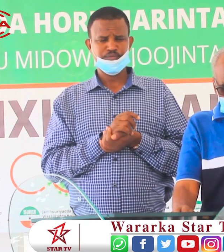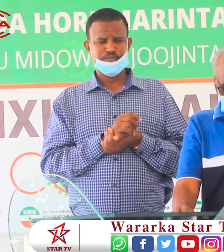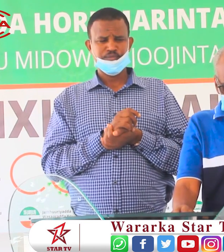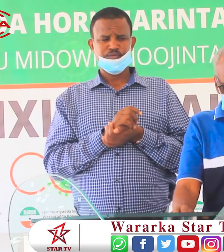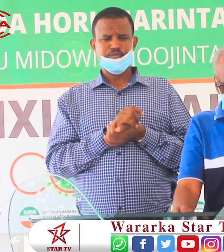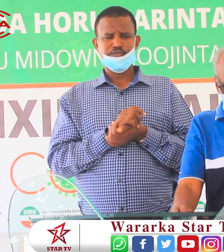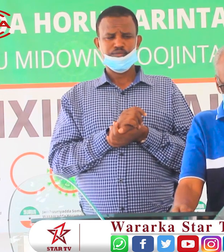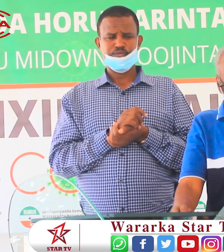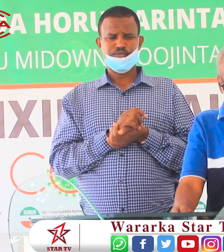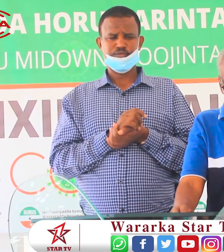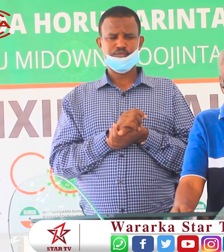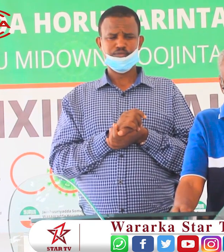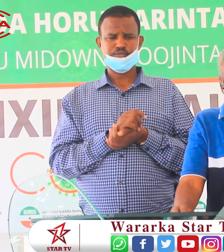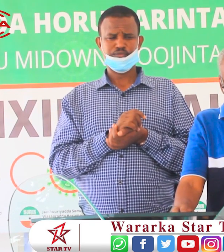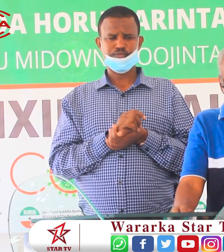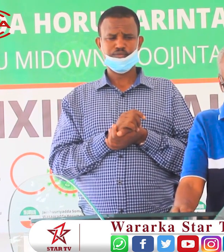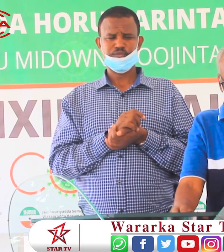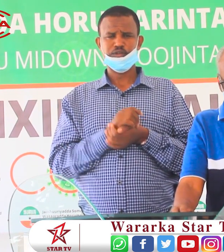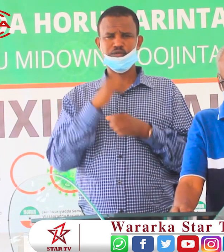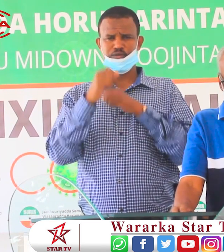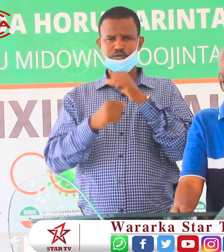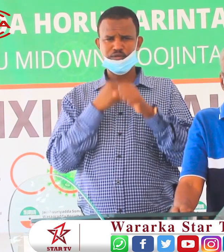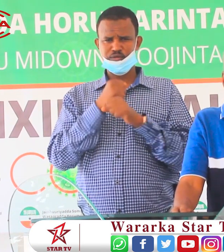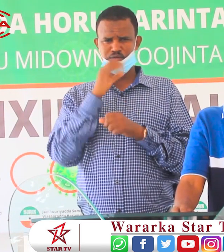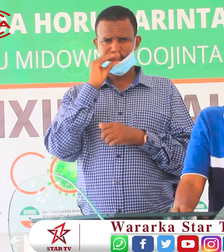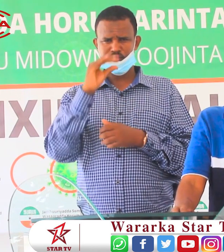hadii aan ka sheekeyno da'ahooda